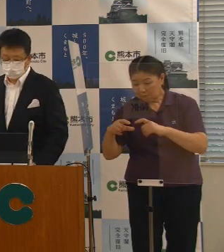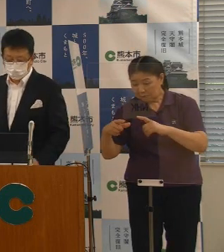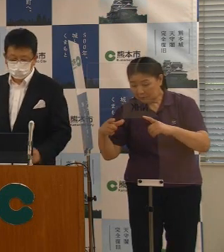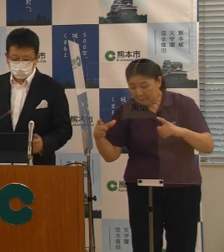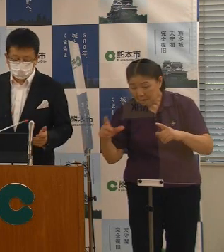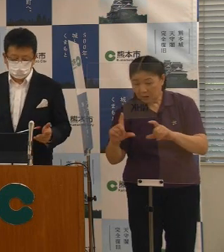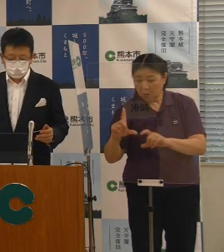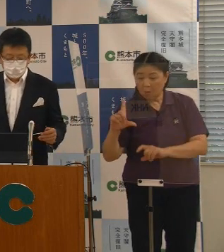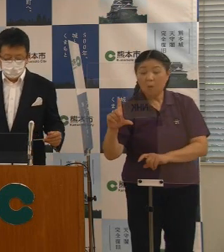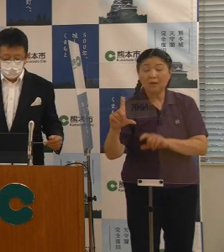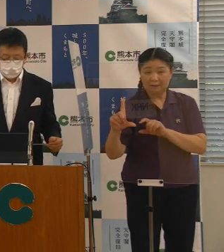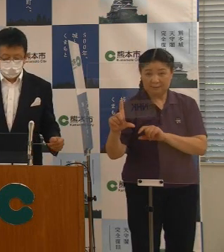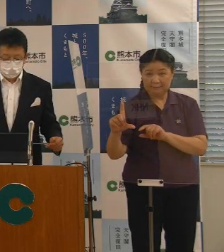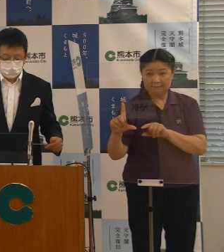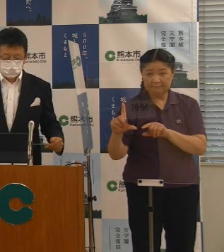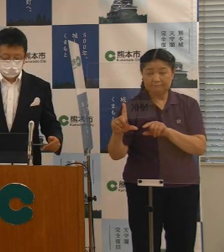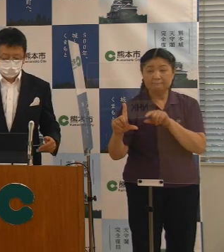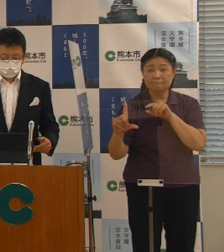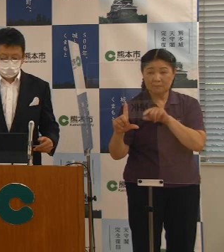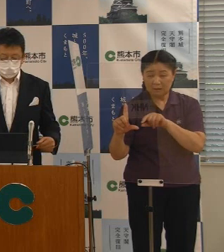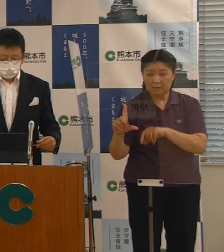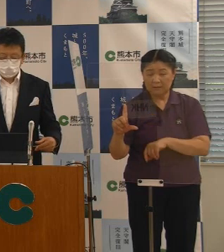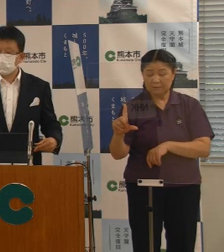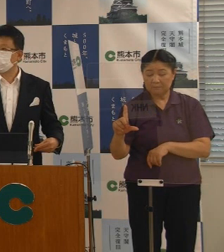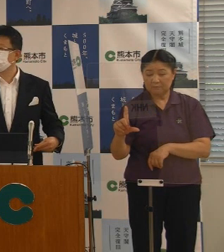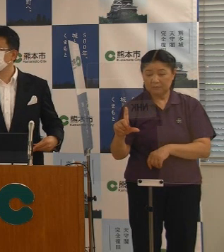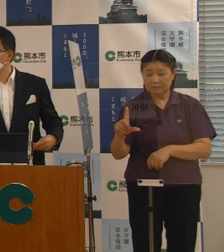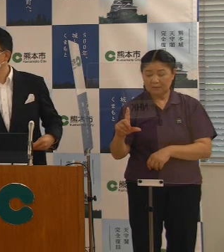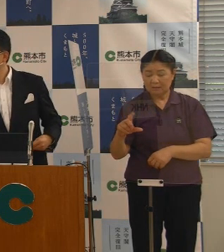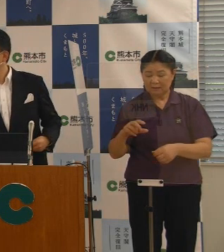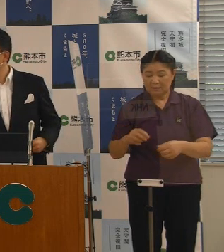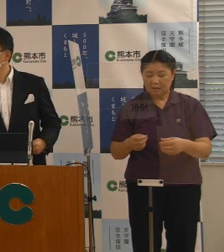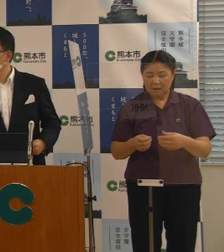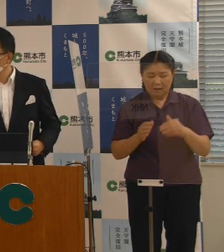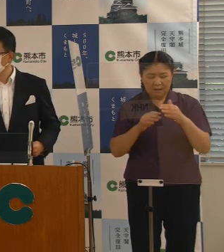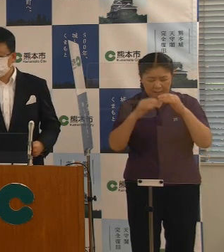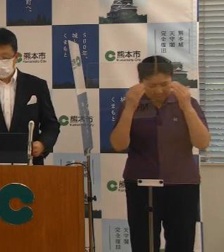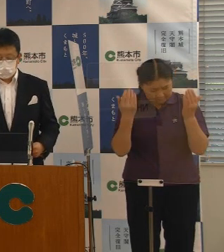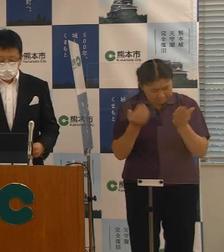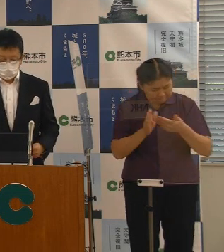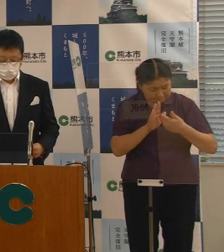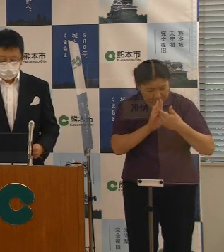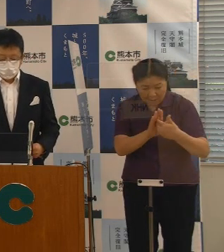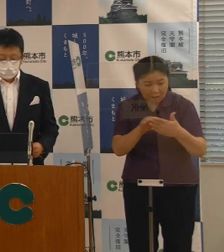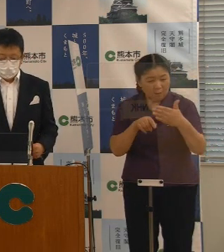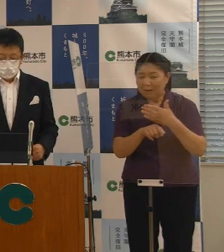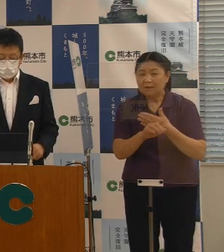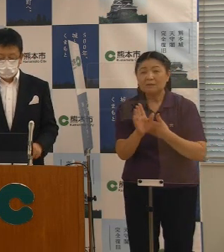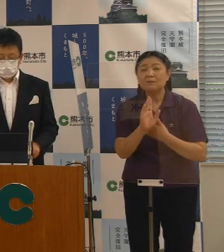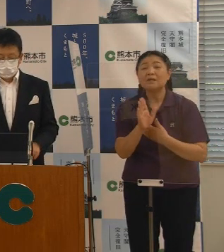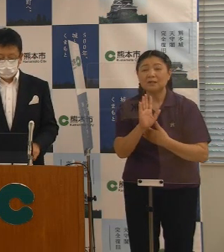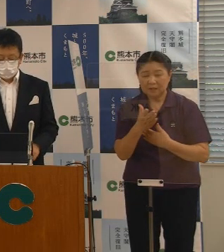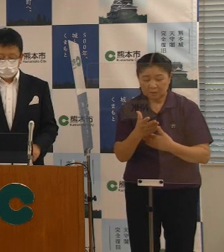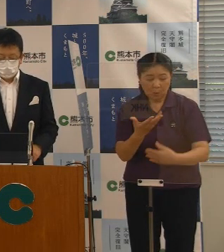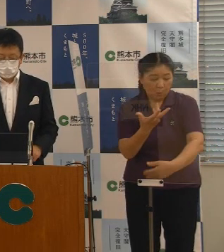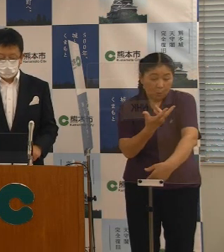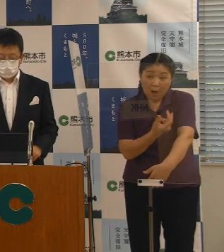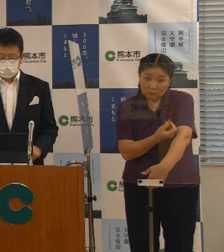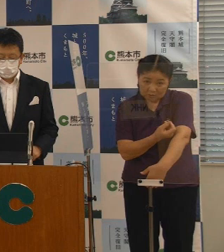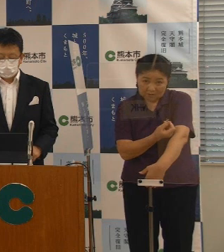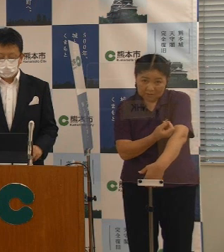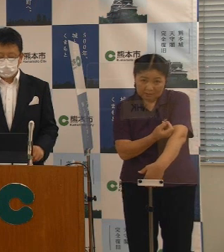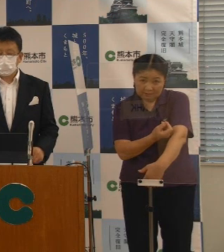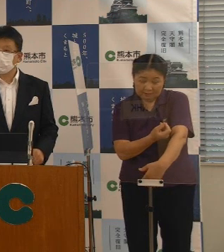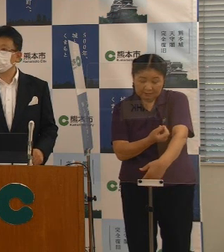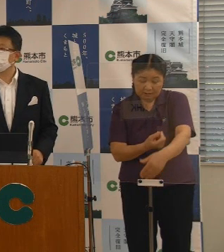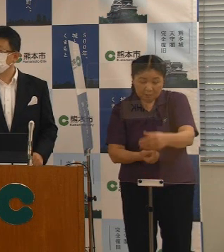ということはですね、やはりこの完全に感染を防ぐものではないかもしれないけれども、ワクチンによるですね、